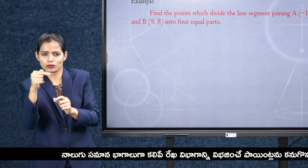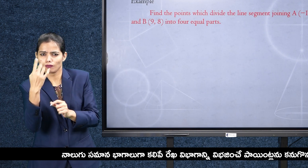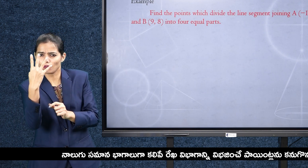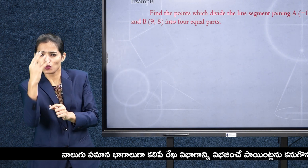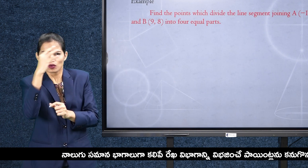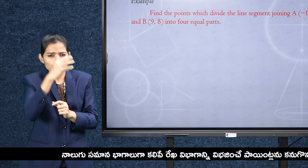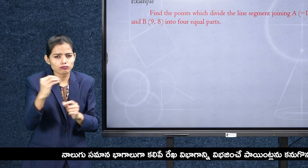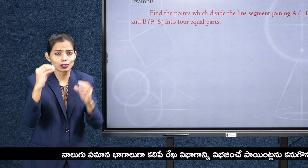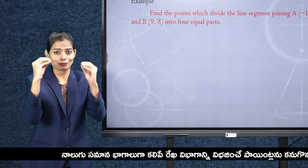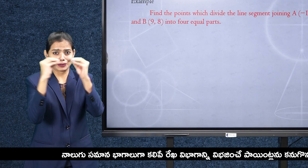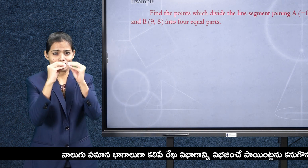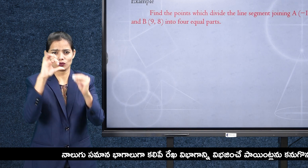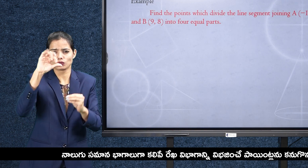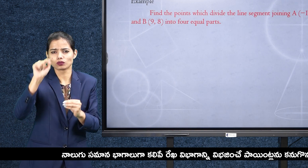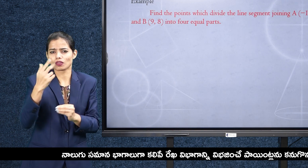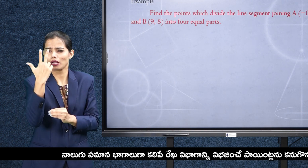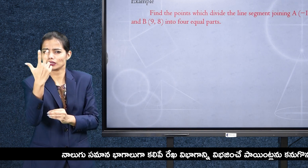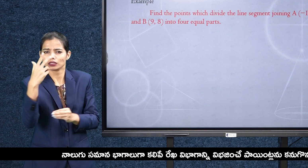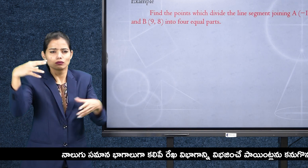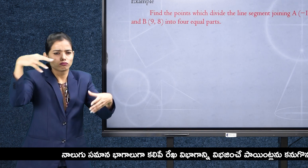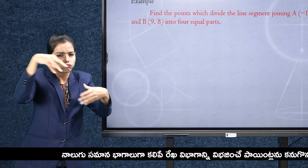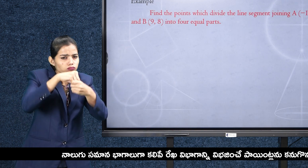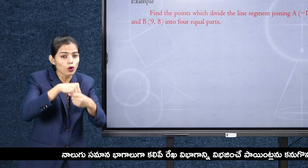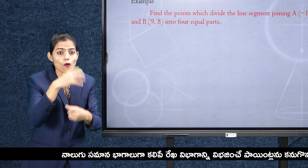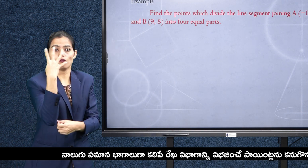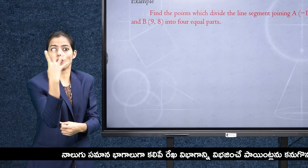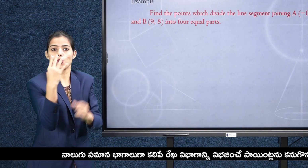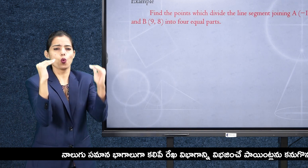భాగాలుగా కలిపే రేఖా విభాగాన్ని విభజించే